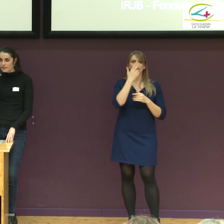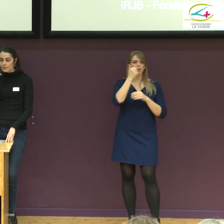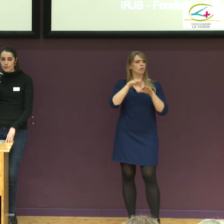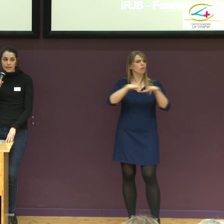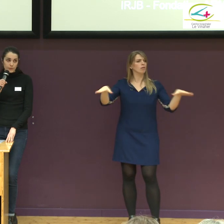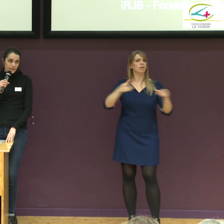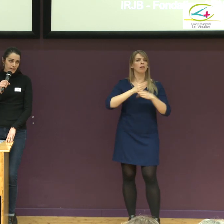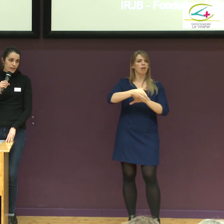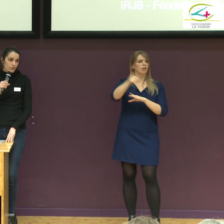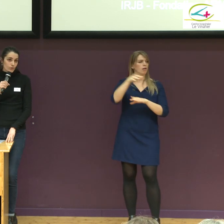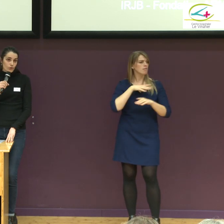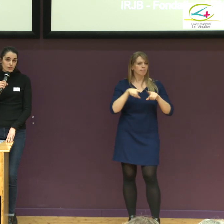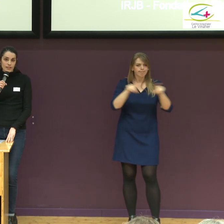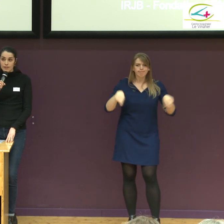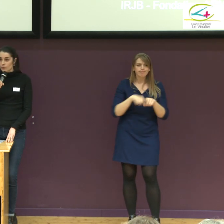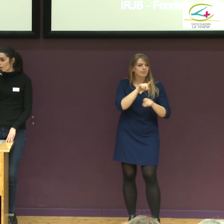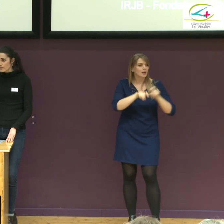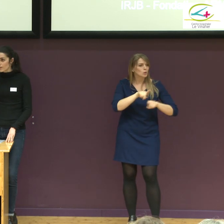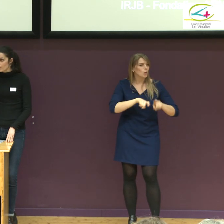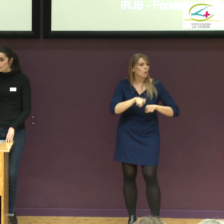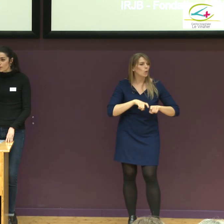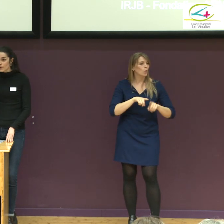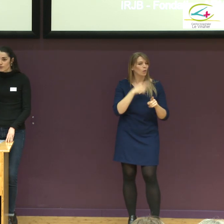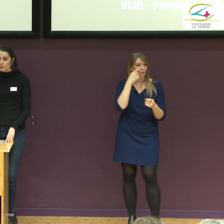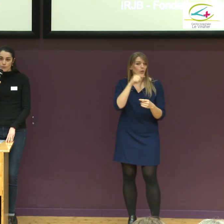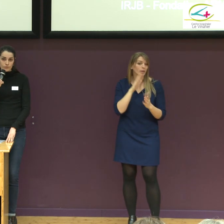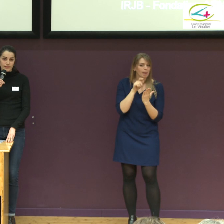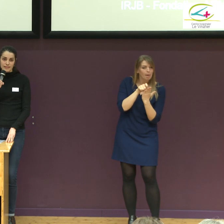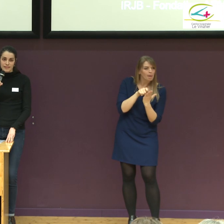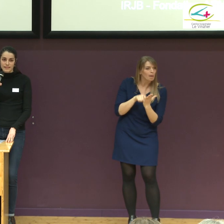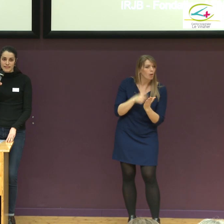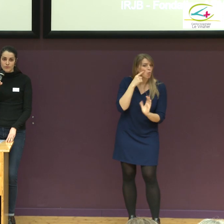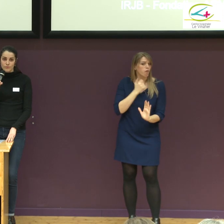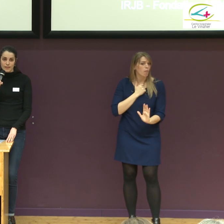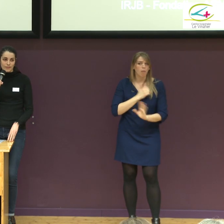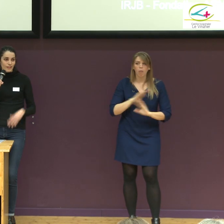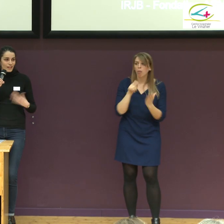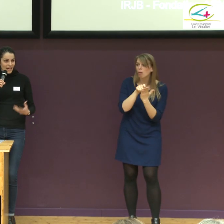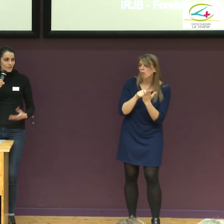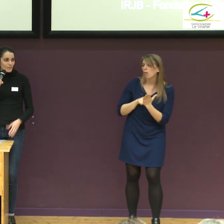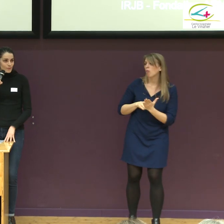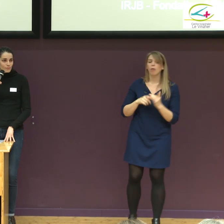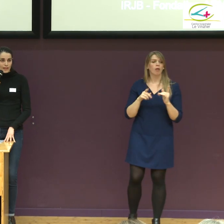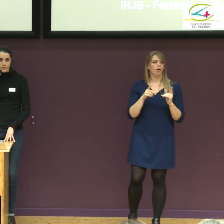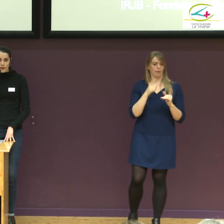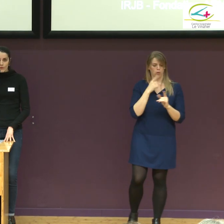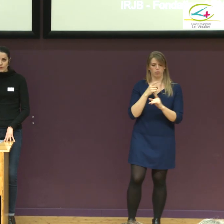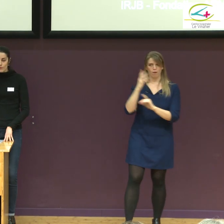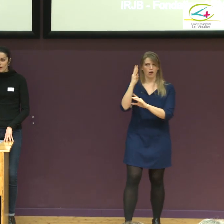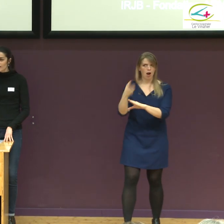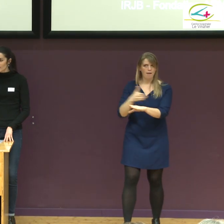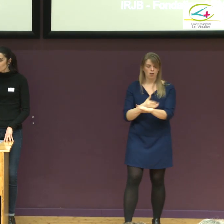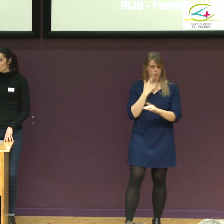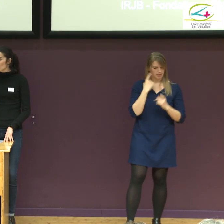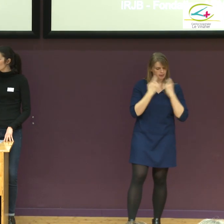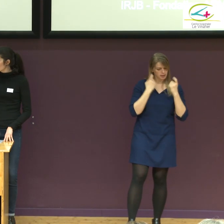une distribution d'un quiz. Donc si vous avez pu le faire, c'est pour vous. L'idée c'était de vous faire, avant même le début de la conférence, vous